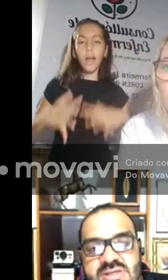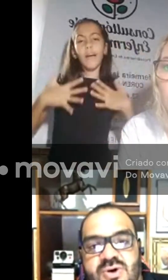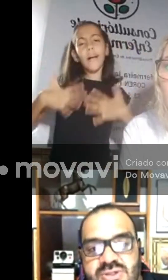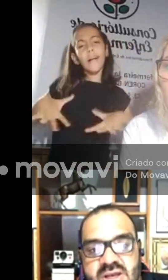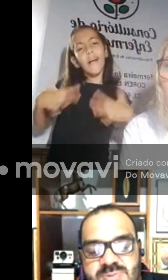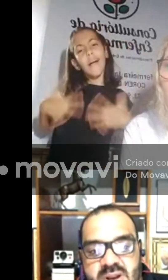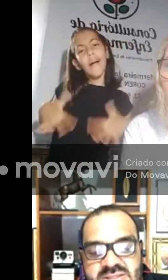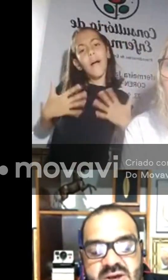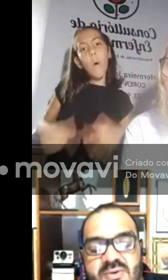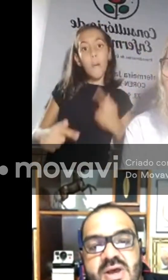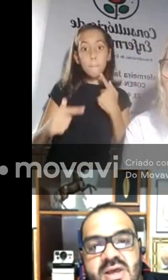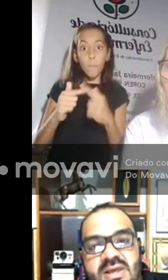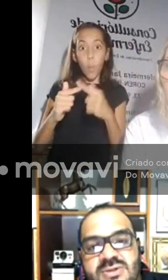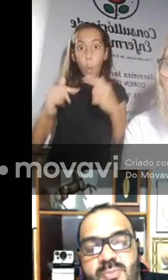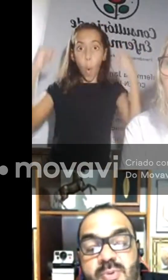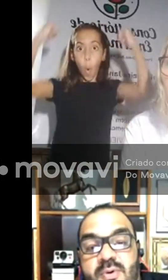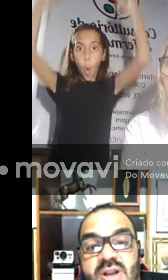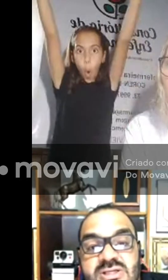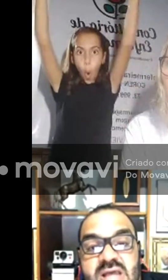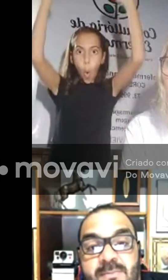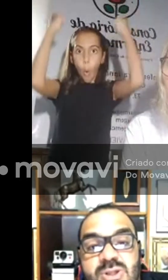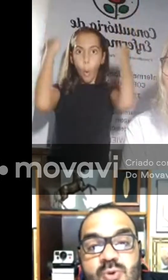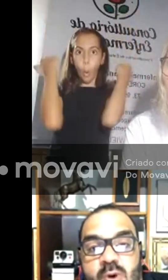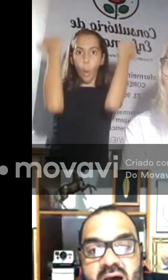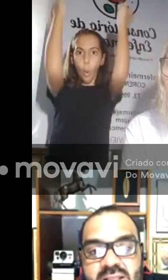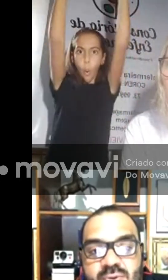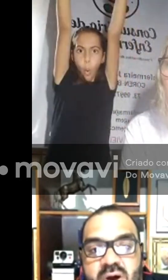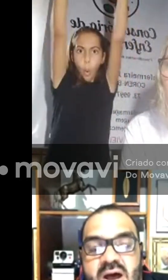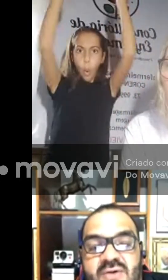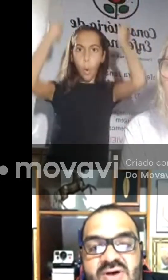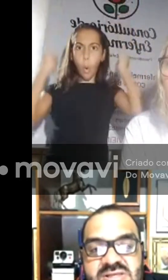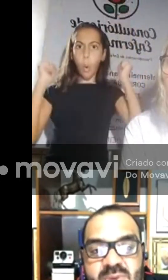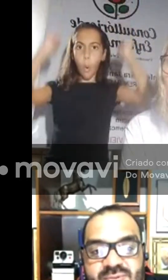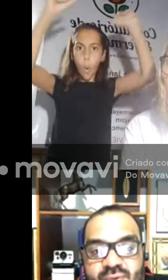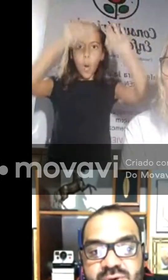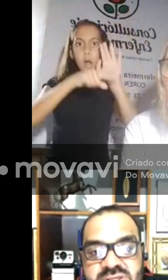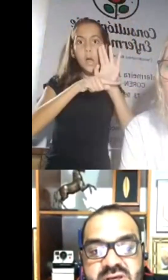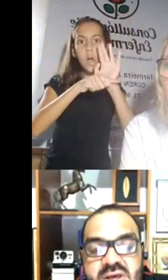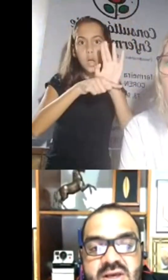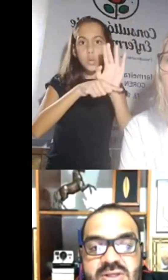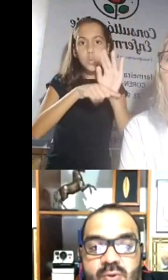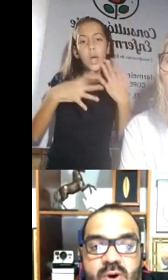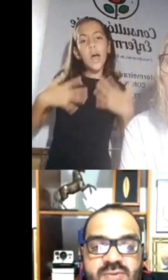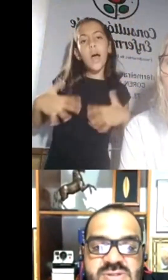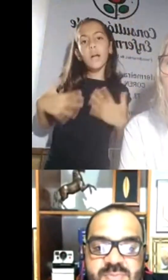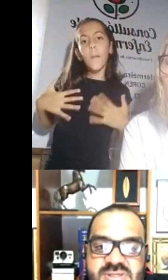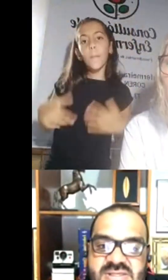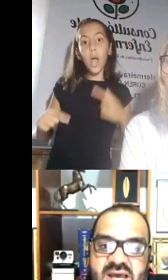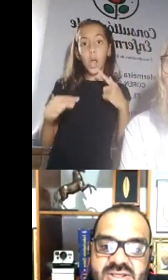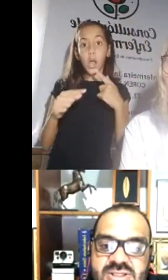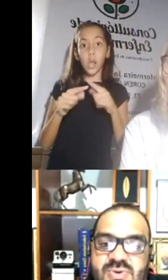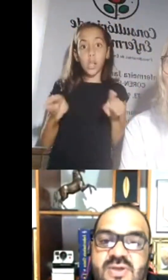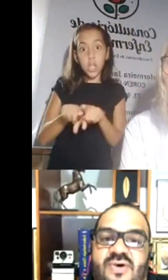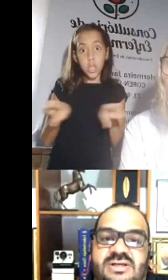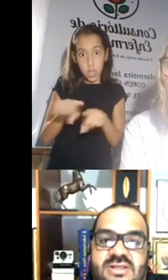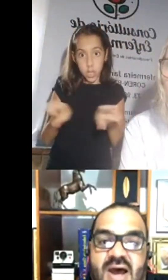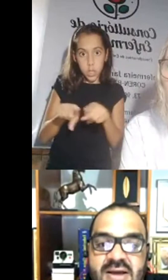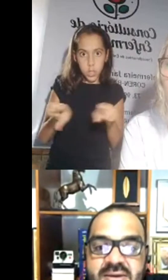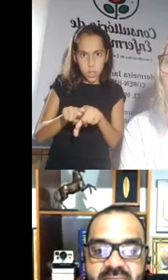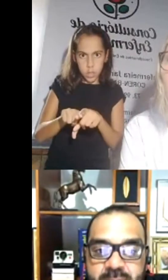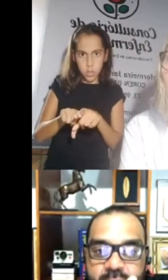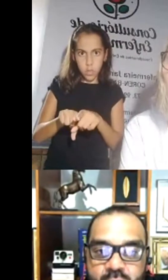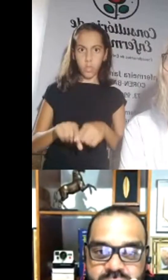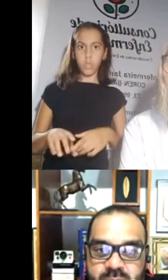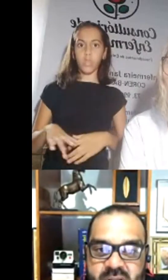músculos acessórios da respiração e o seu pulmão, ele está habituado a fazer mais força. Então, quando você precisar disso, ele vai